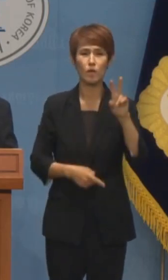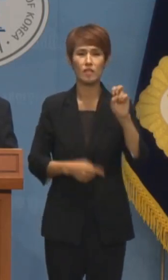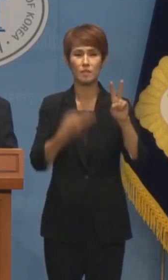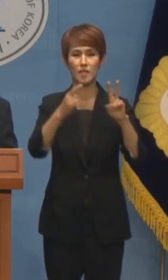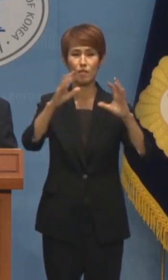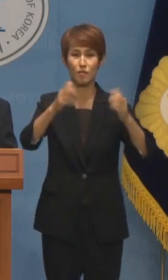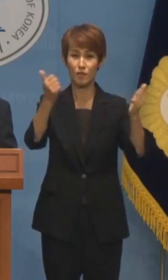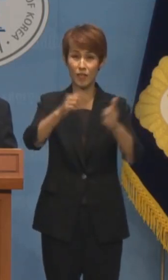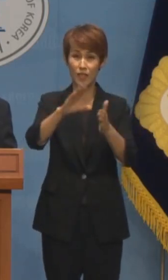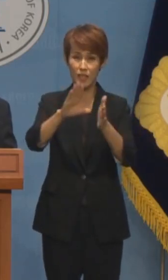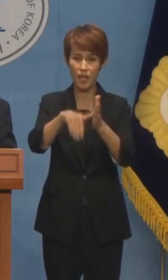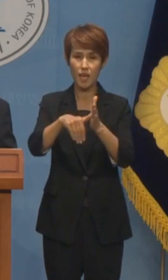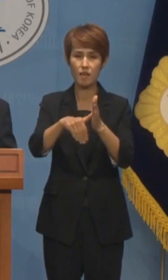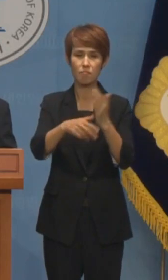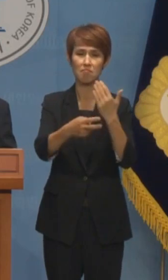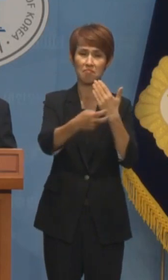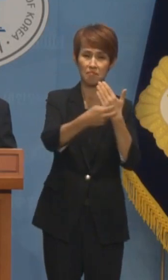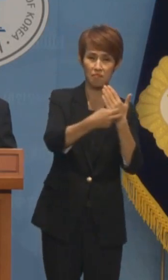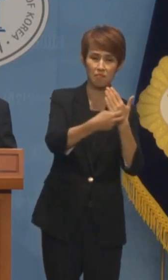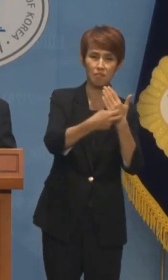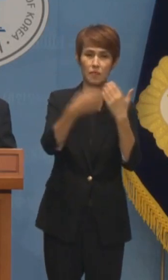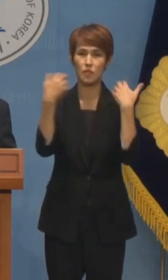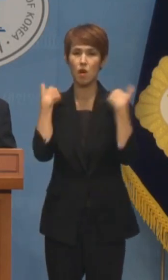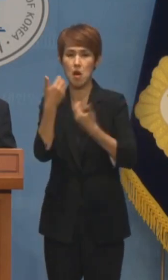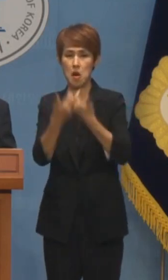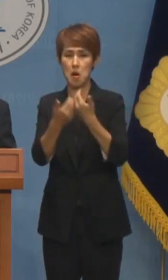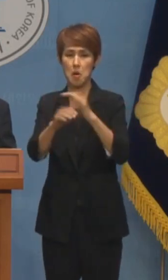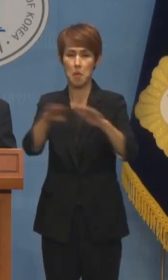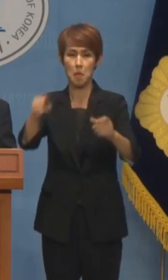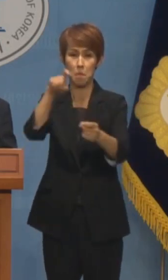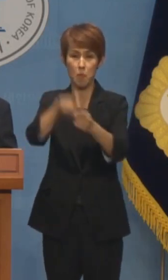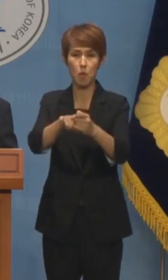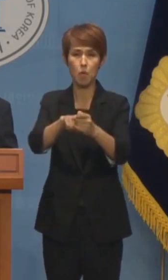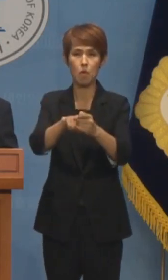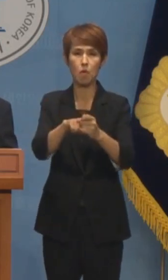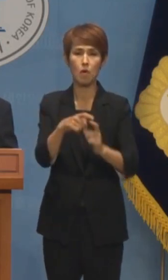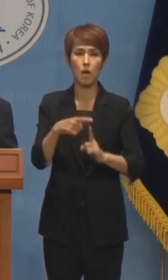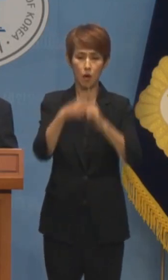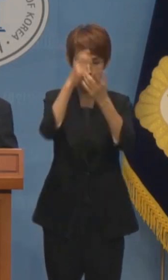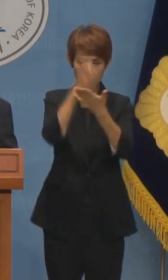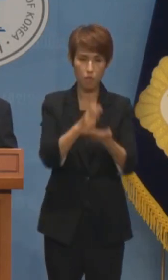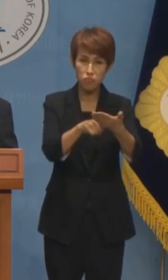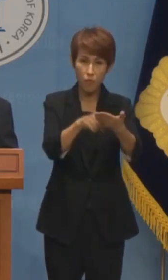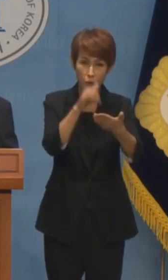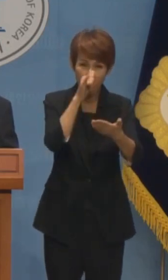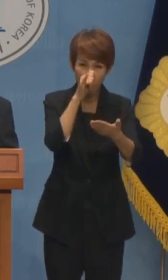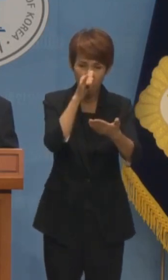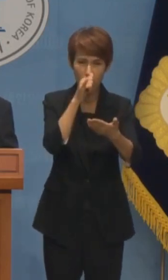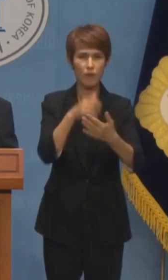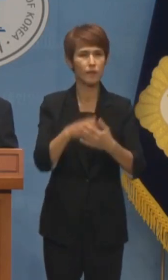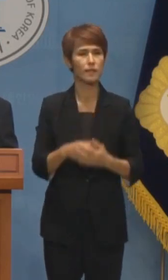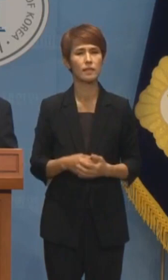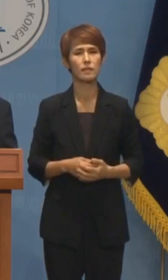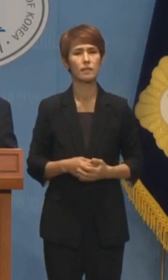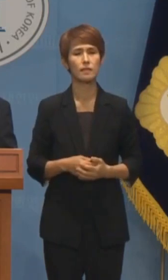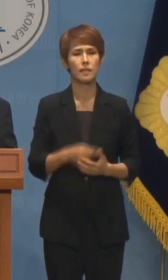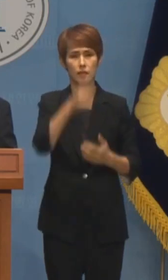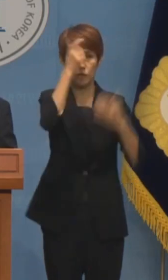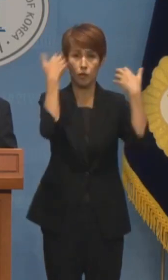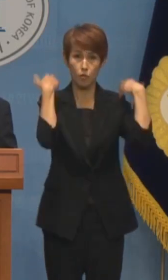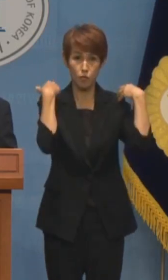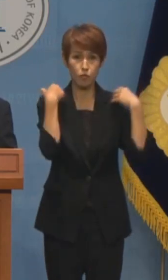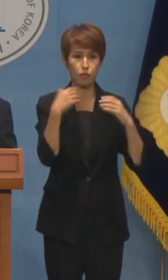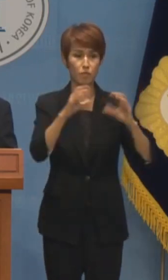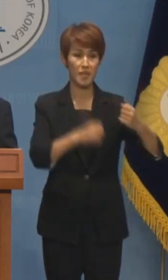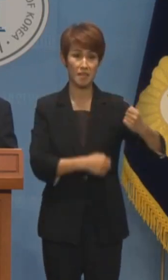국회에서는 의정 갈등 해소를 위해 간호법을 발의한 것은 정부와 국민의힘이 올바른 간호법 제정에는